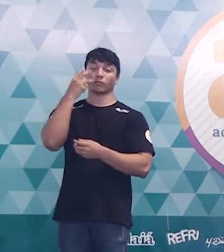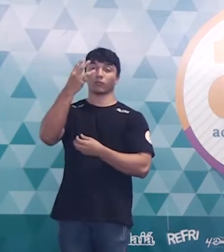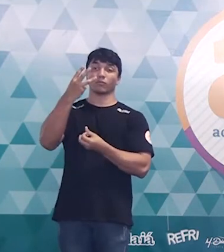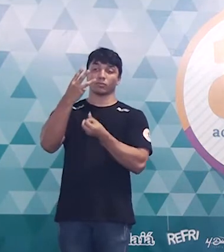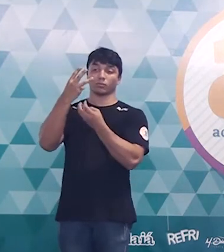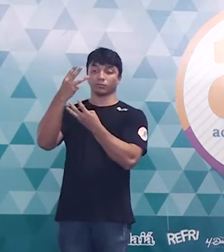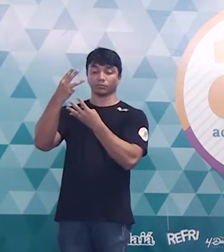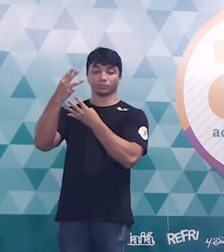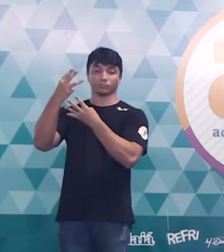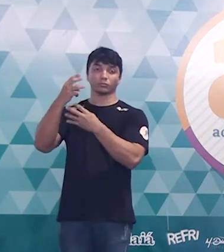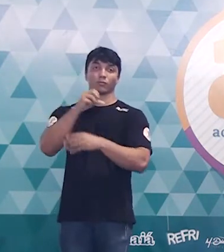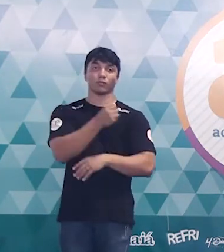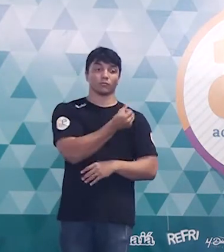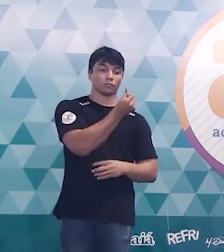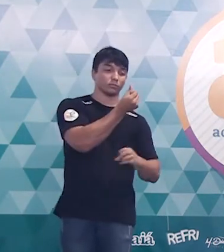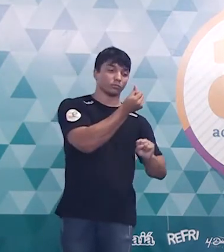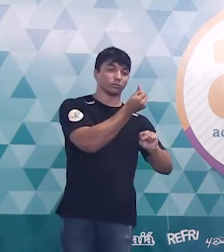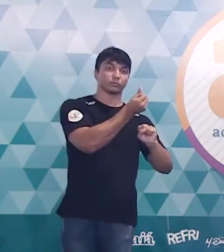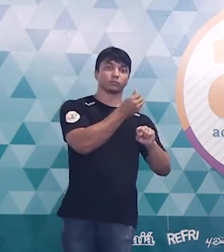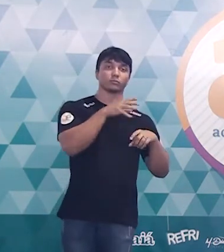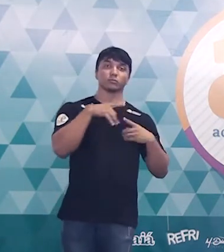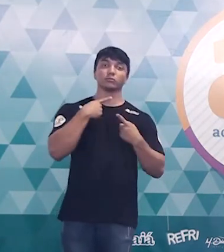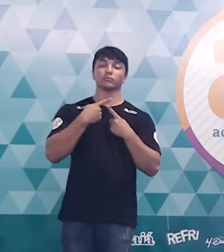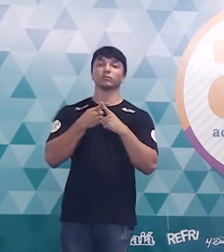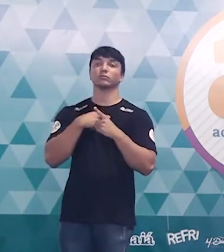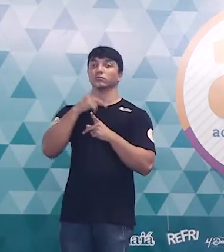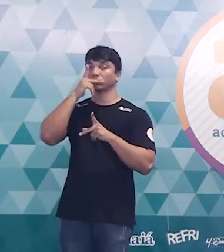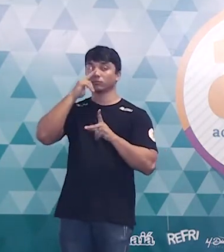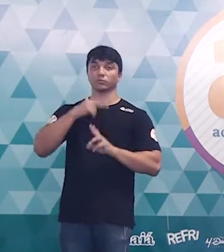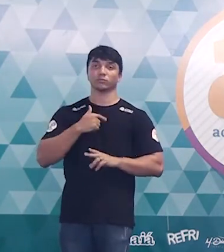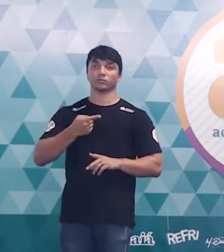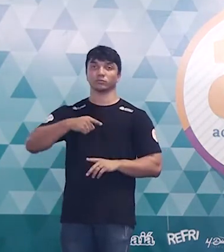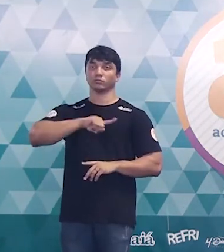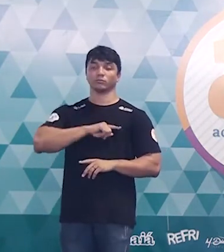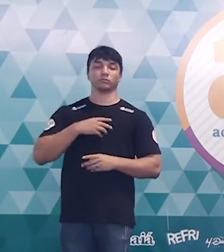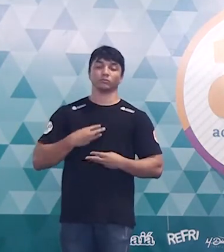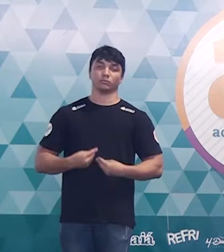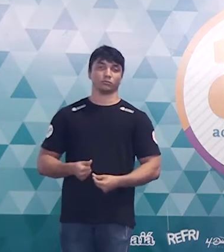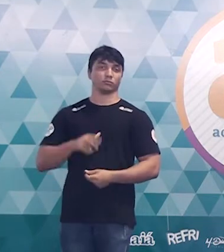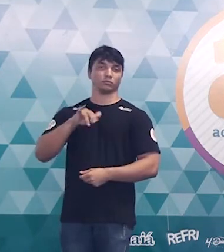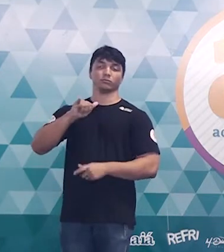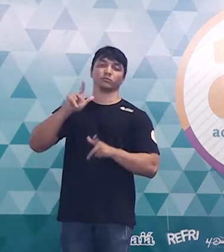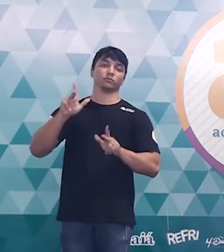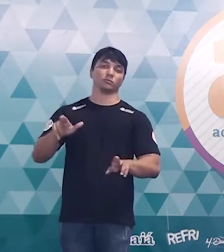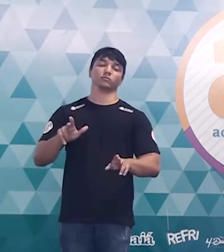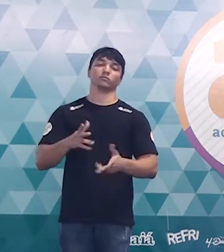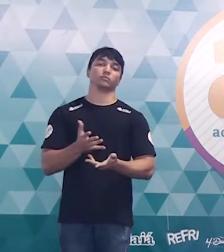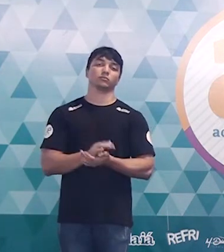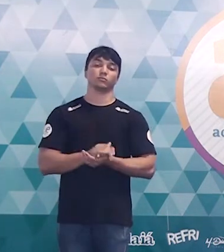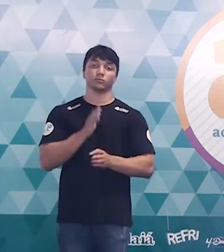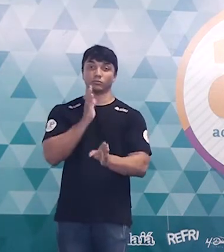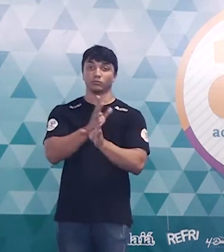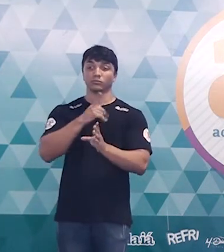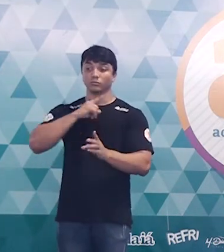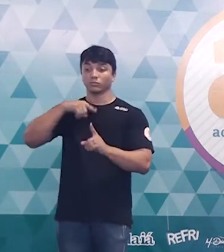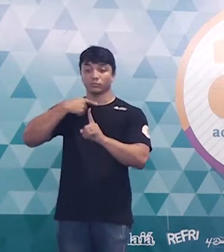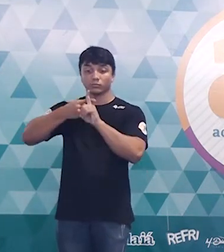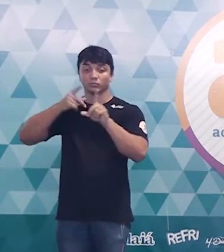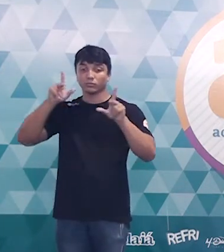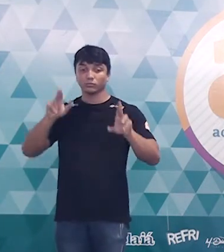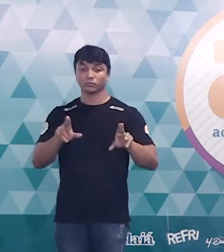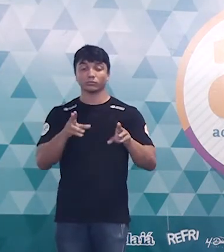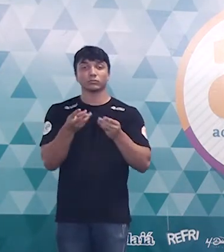3 quartos ou 6 oitavos vai dar a mesma diarreia. Confere comigo? Porque é a mesma quantidade